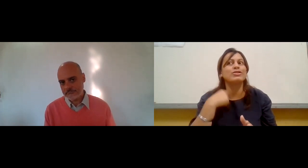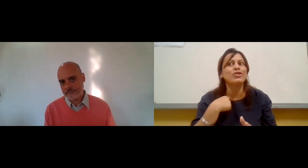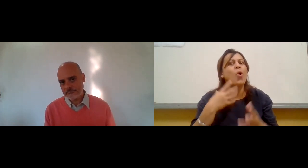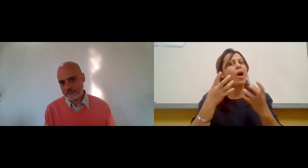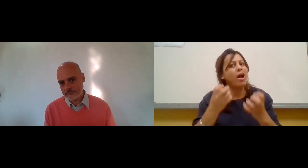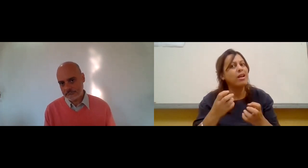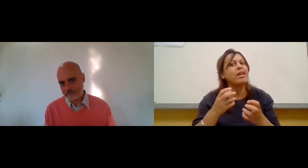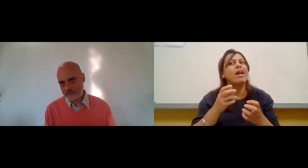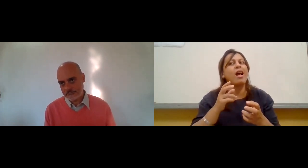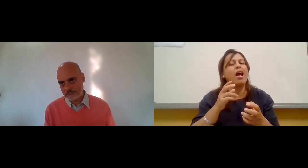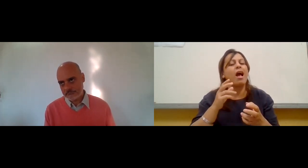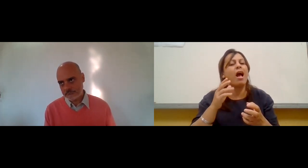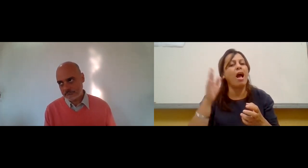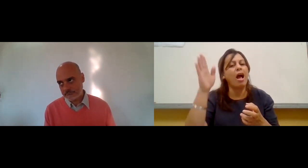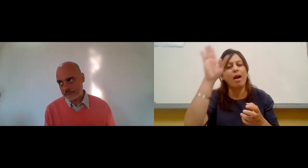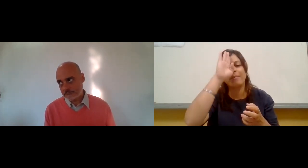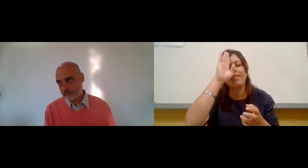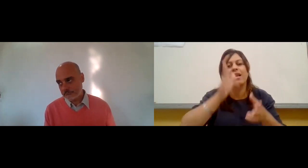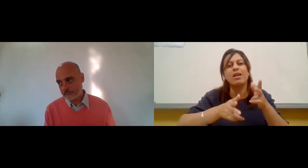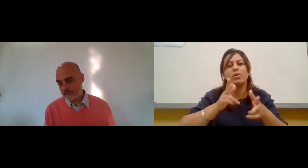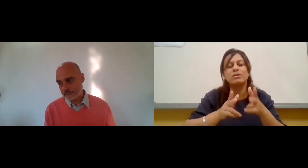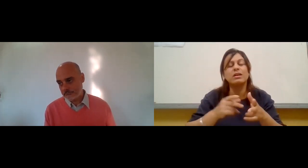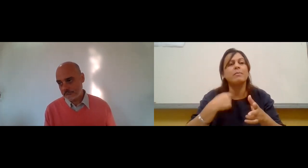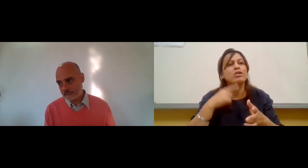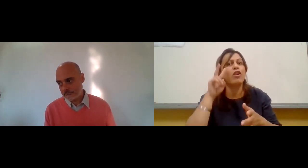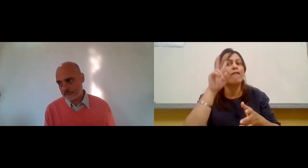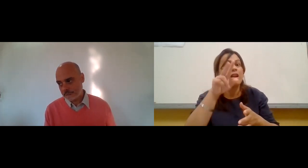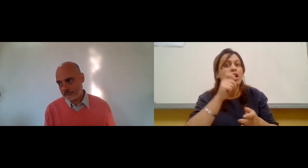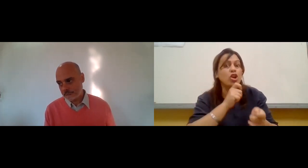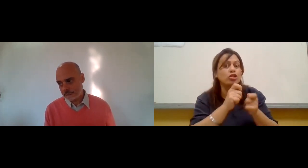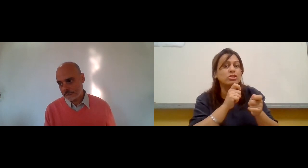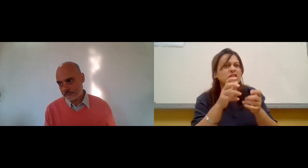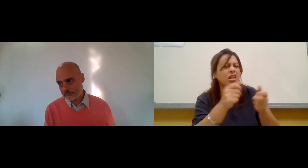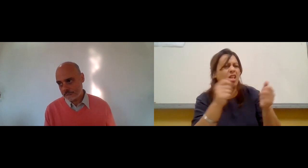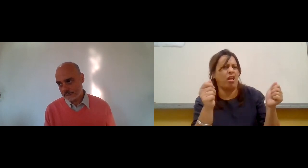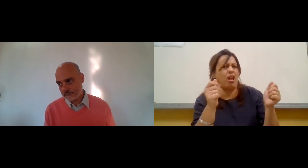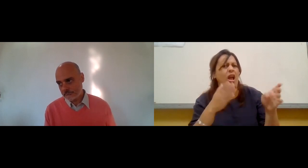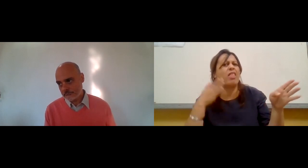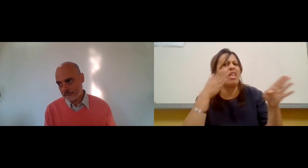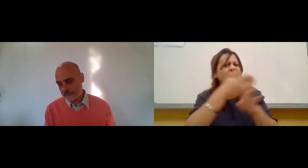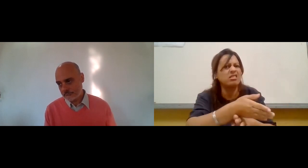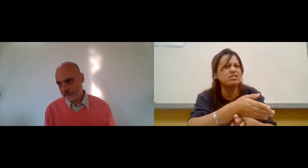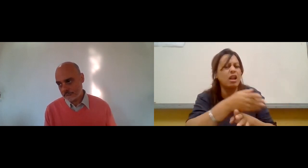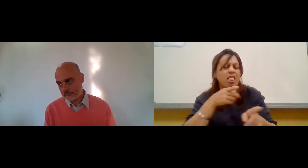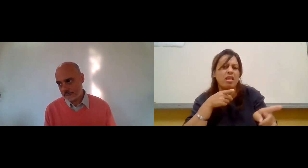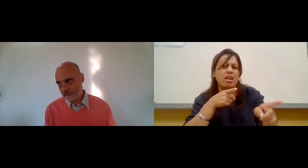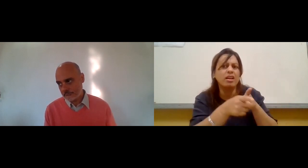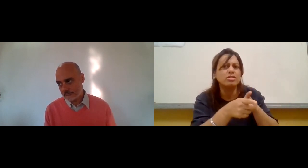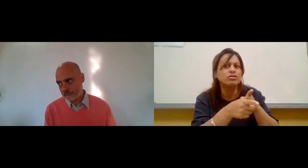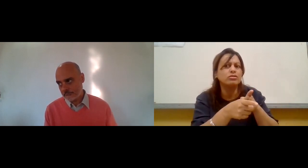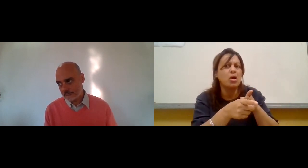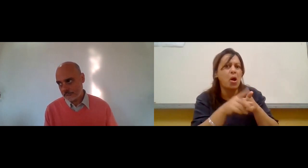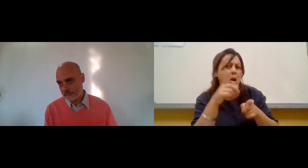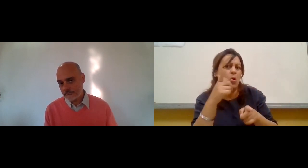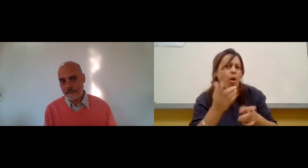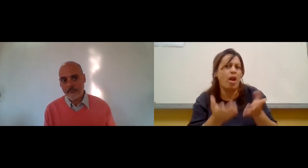Pero eso prestó a la confusión de que era el acceso directo, o sea, lo contaban como gran novedad en la noticia de Diario